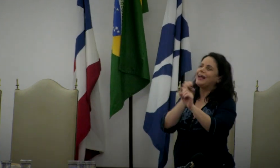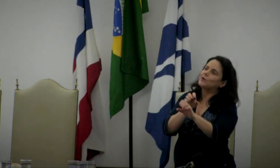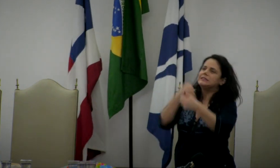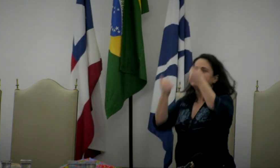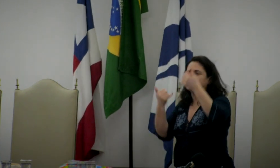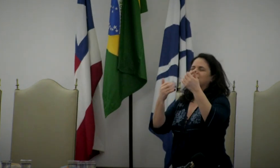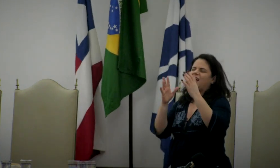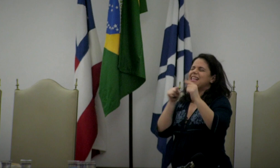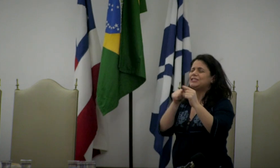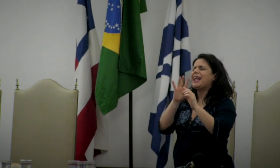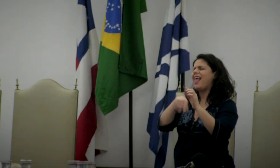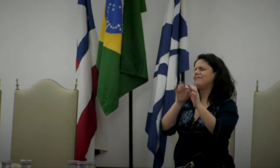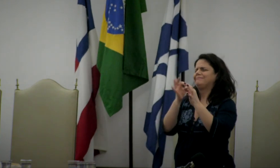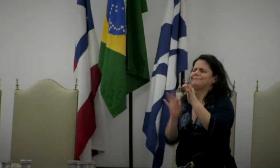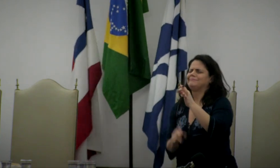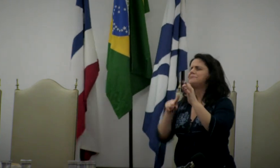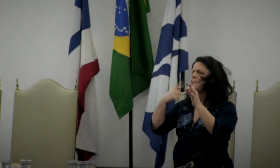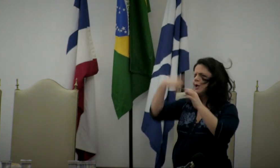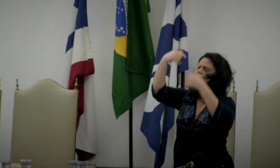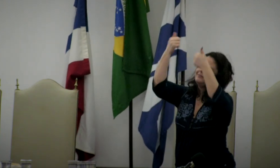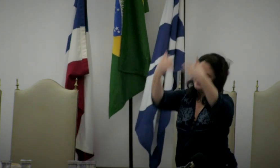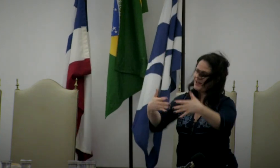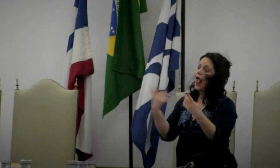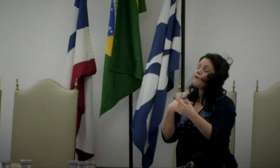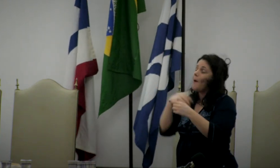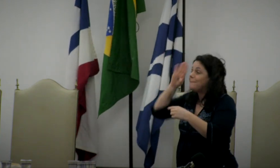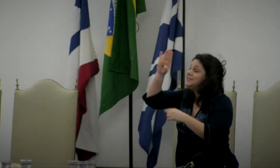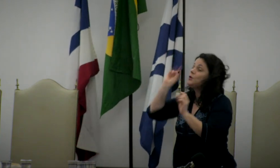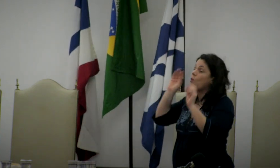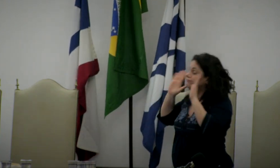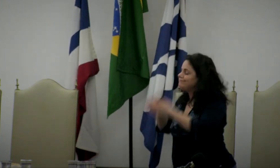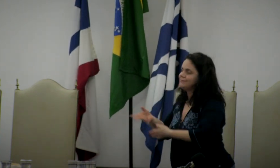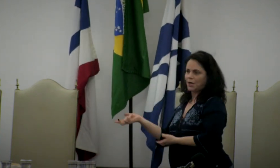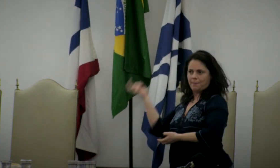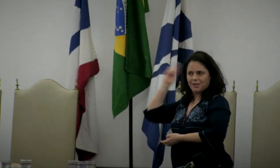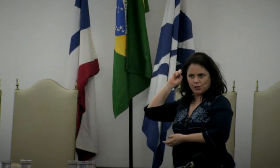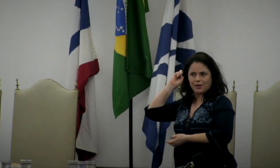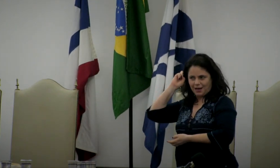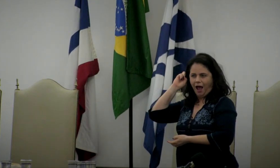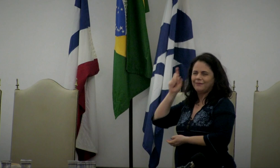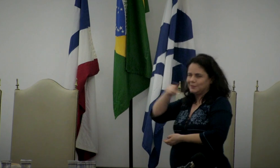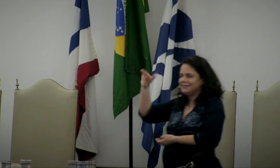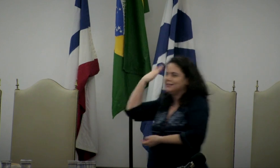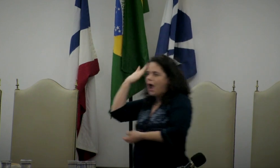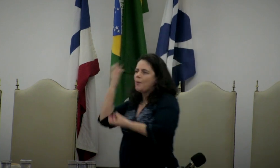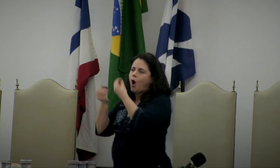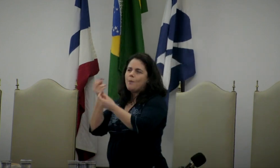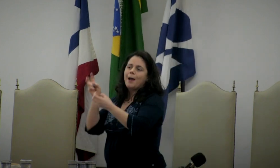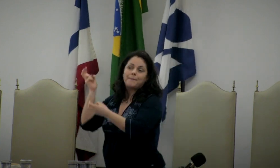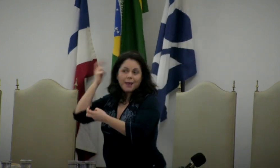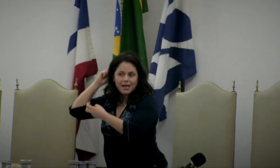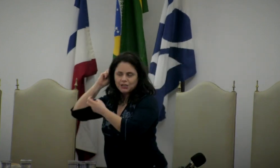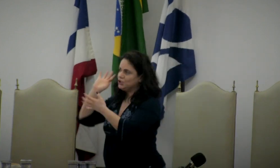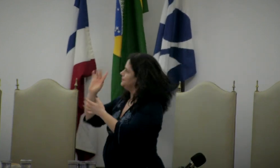Bom, agora vamos para uma outra parte, né? A gente não vai falar tanto sobre ensino, não quero me delongar, mas eu quero focar agora na